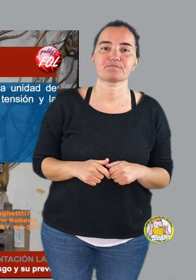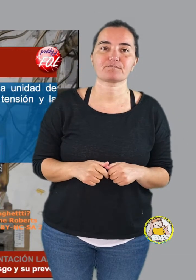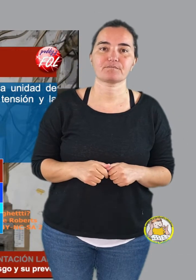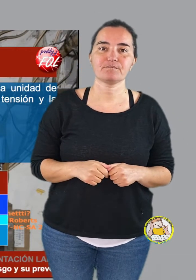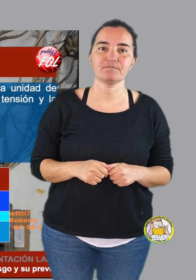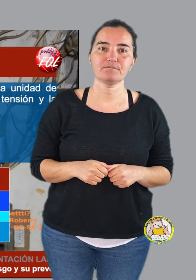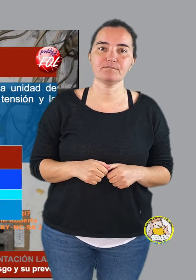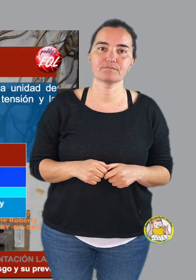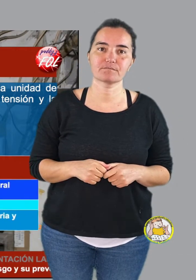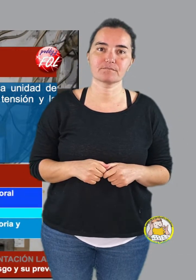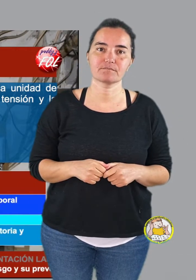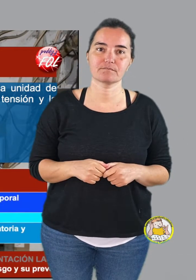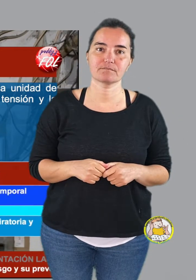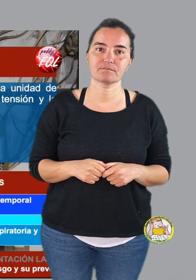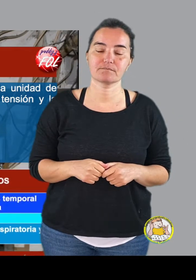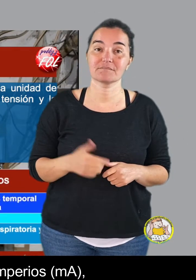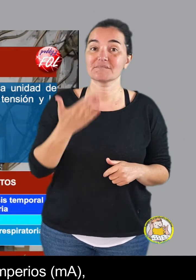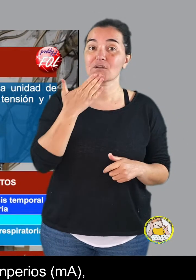corriente.